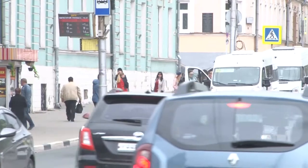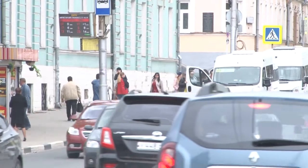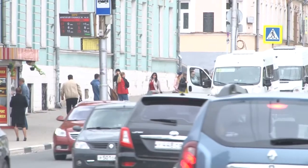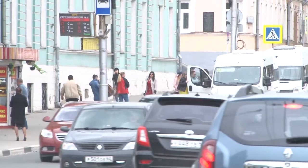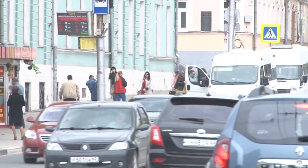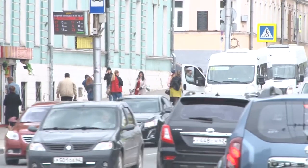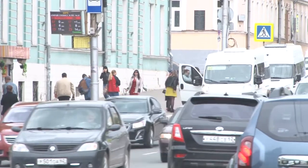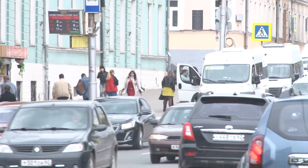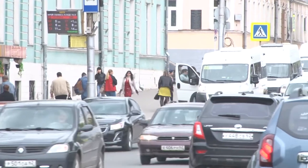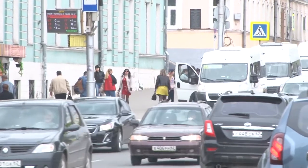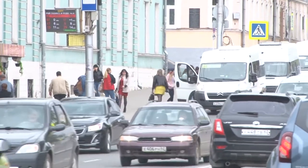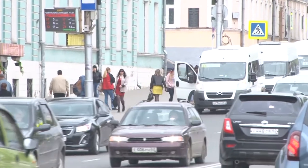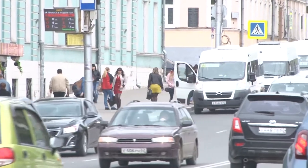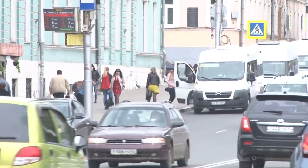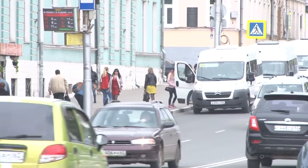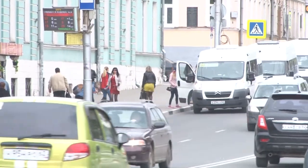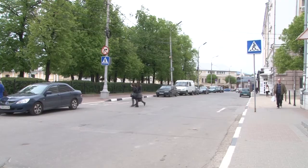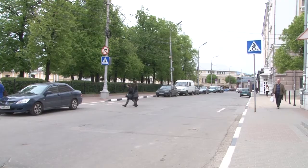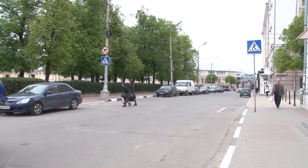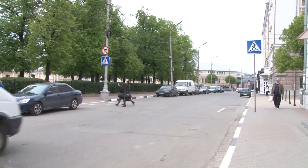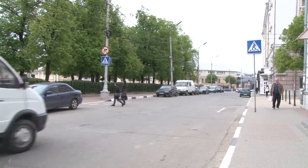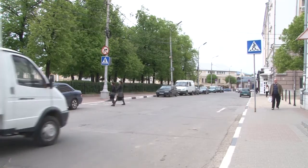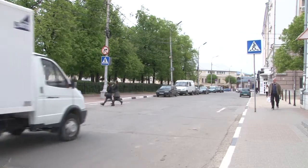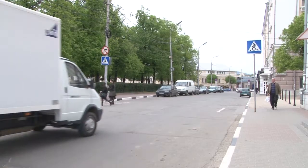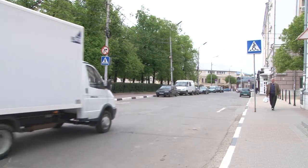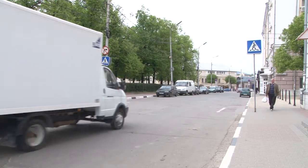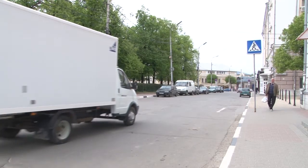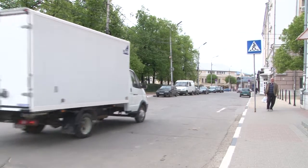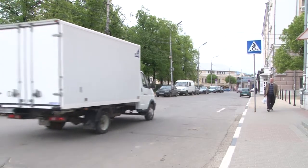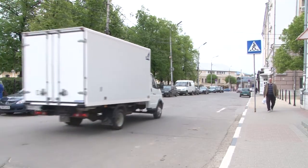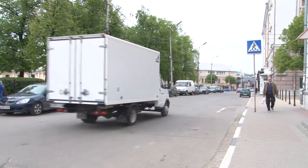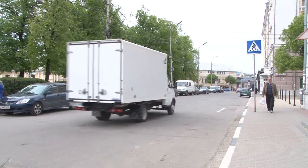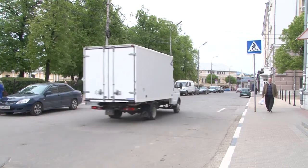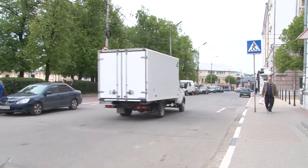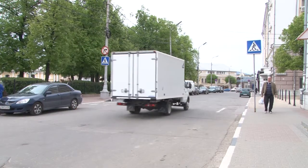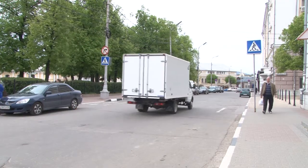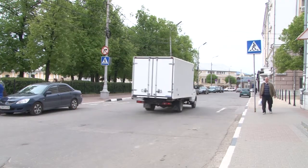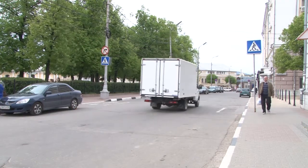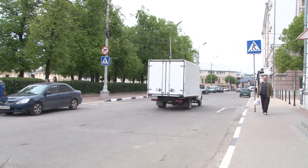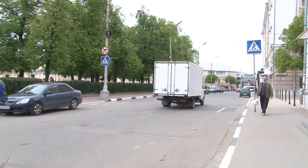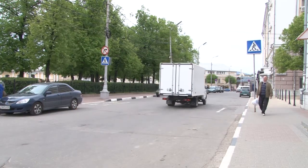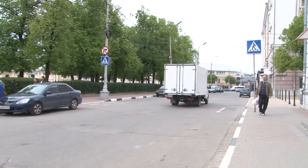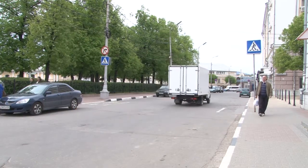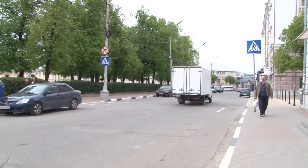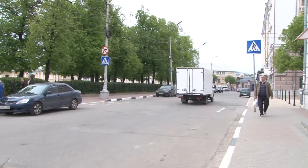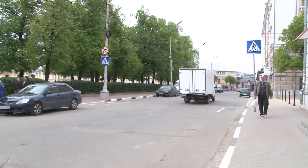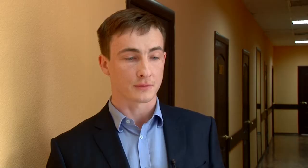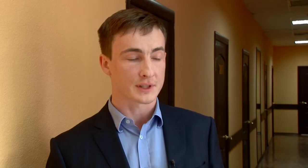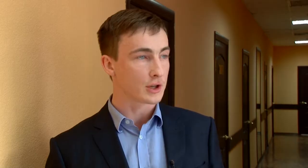со специалистами при помощи языка жестов в режиме видеосвязи, а также электронных писем, СМС и факсимильных сообщений. В настоящее